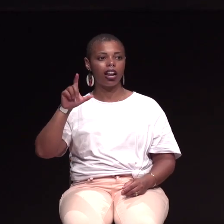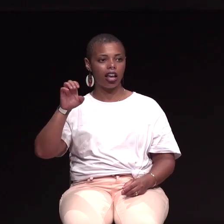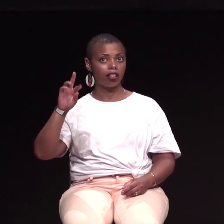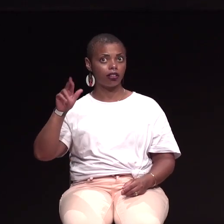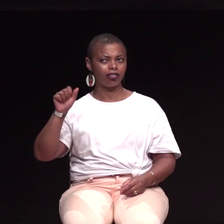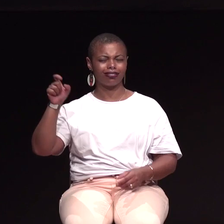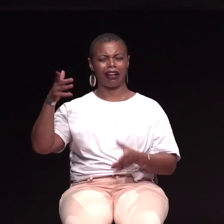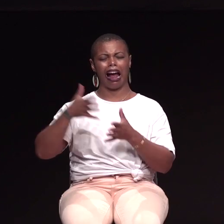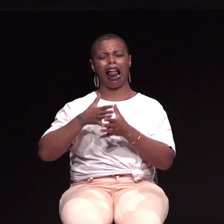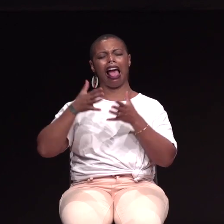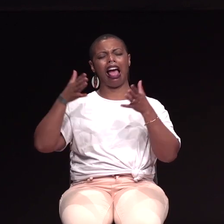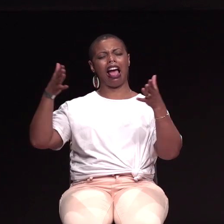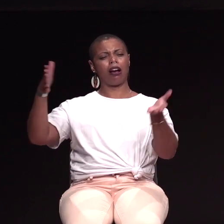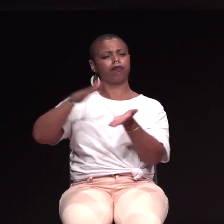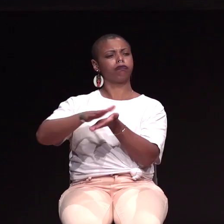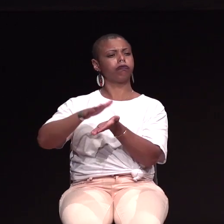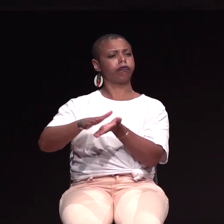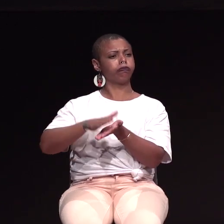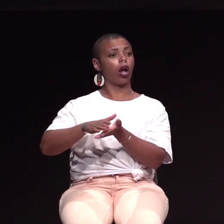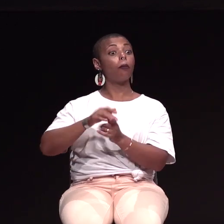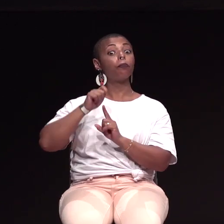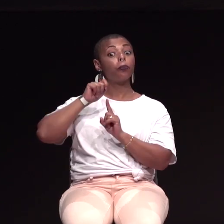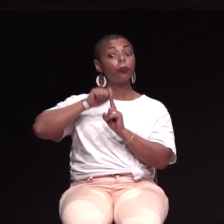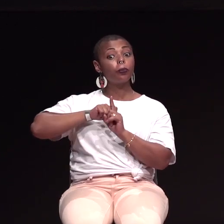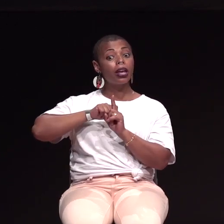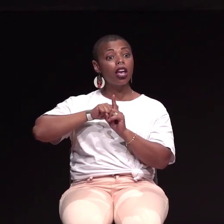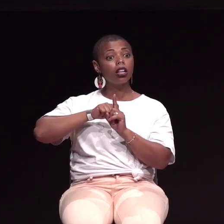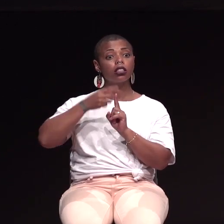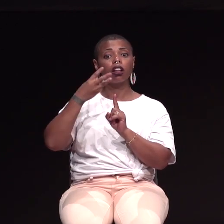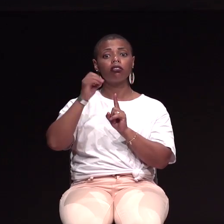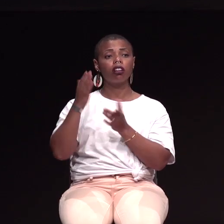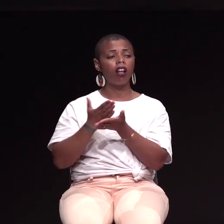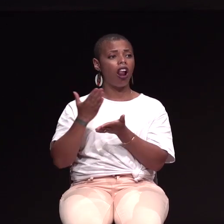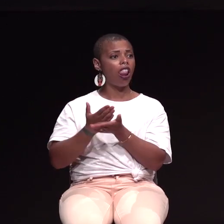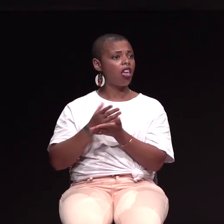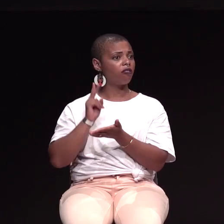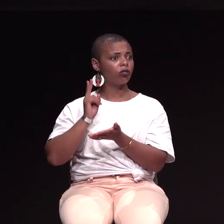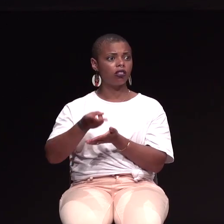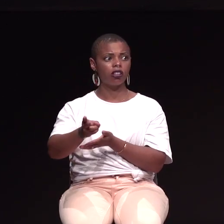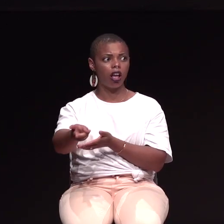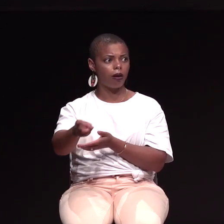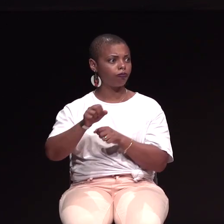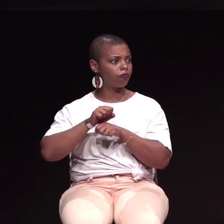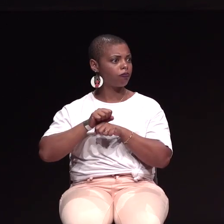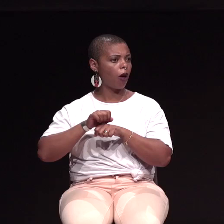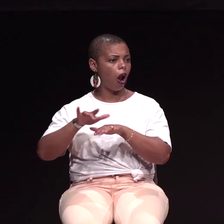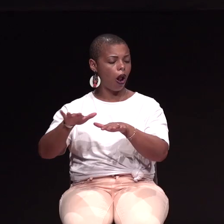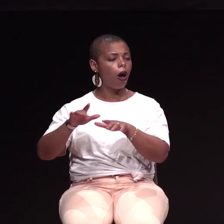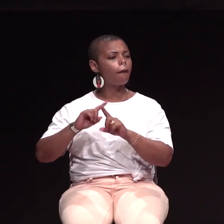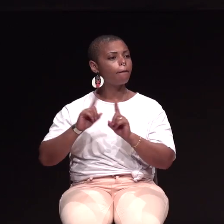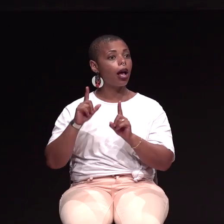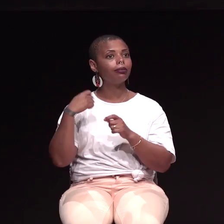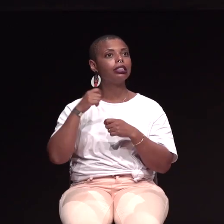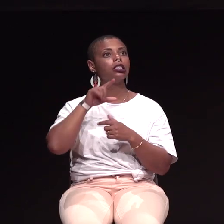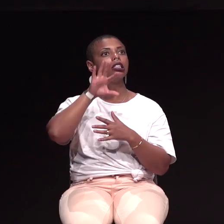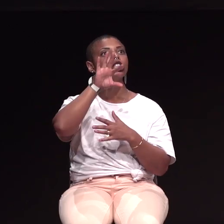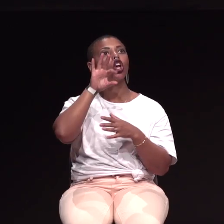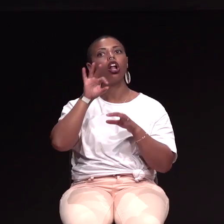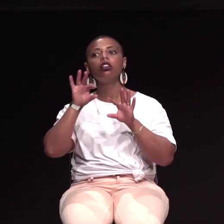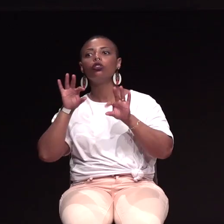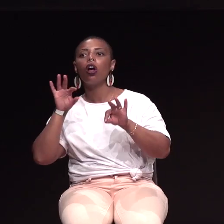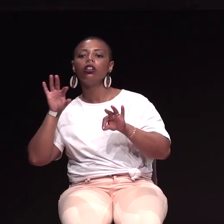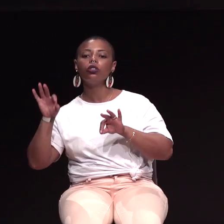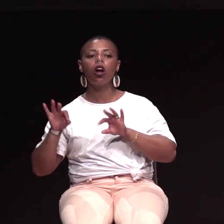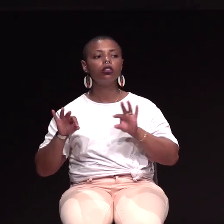enorme, lança, sei lá, 30 livros por mês. E aí eles têm que escolher quais são os livros que eles vão